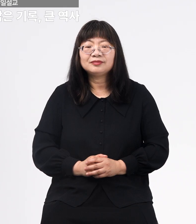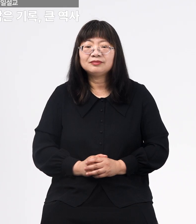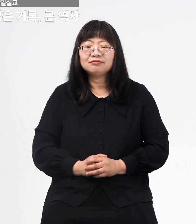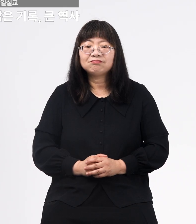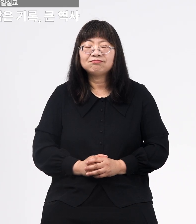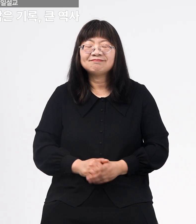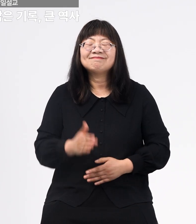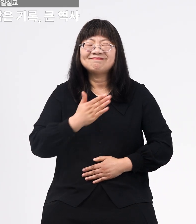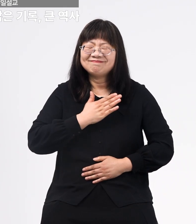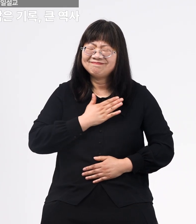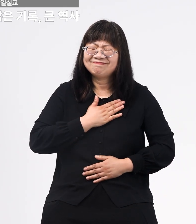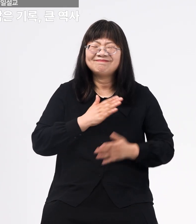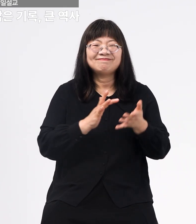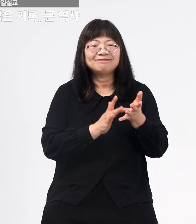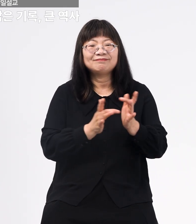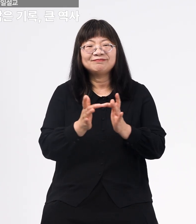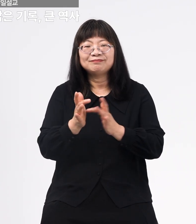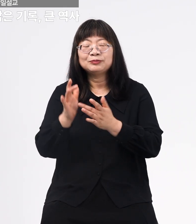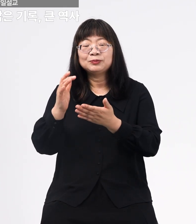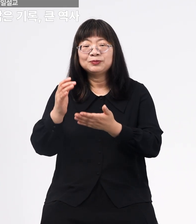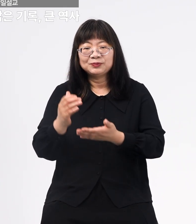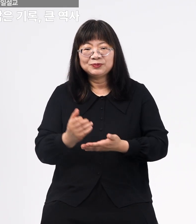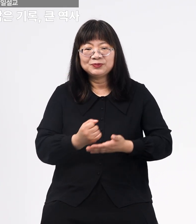난 예수로